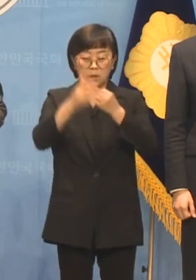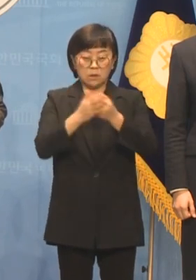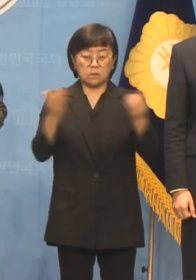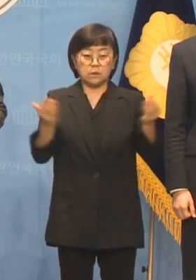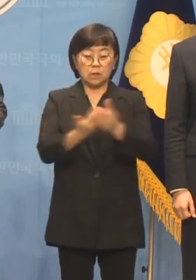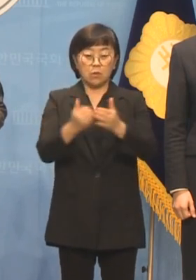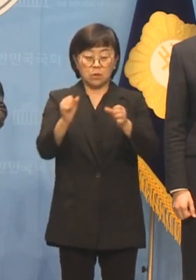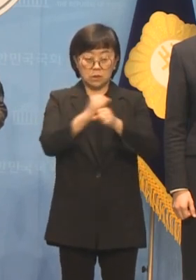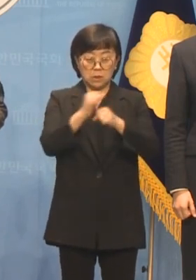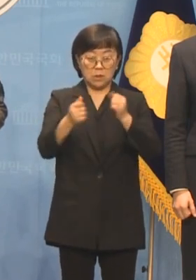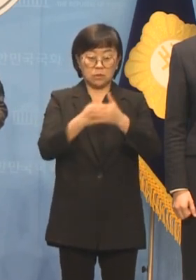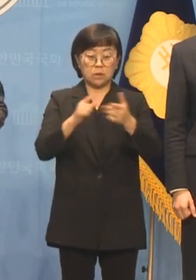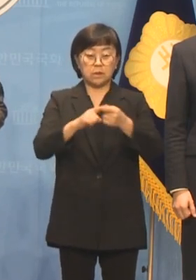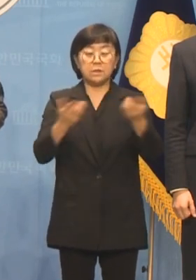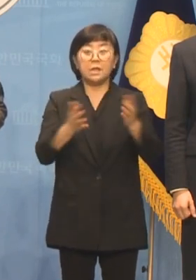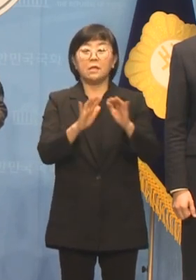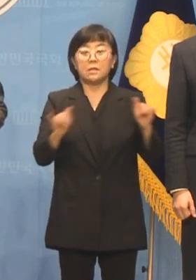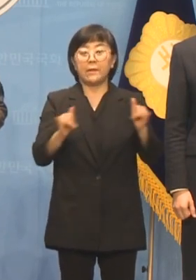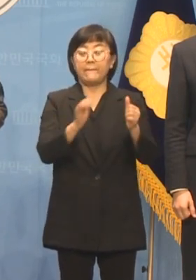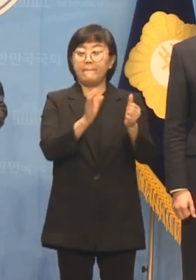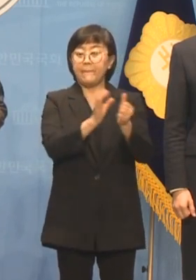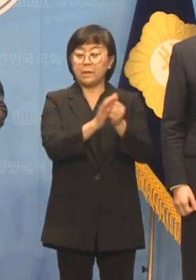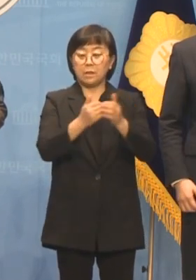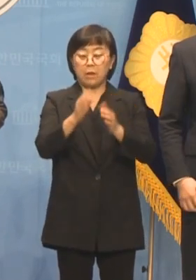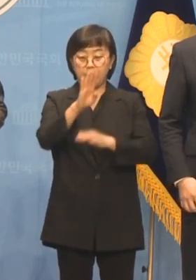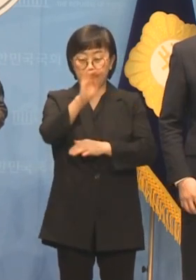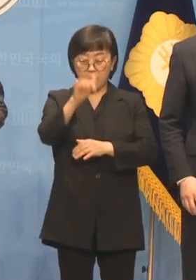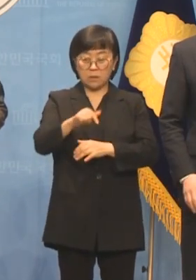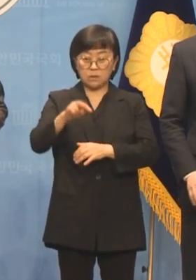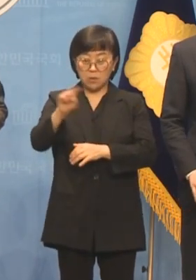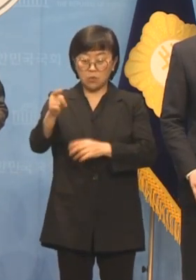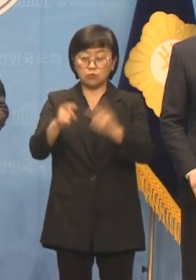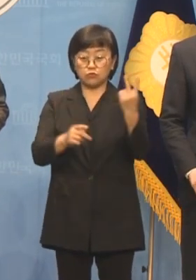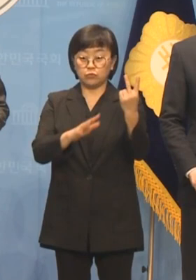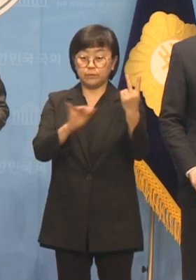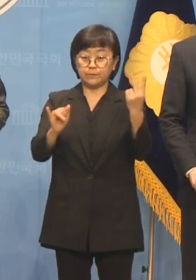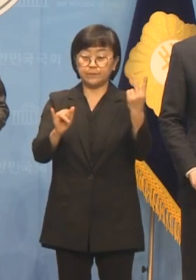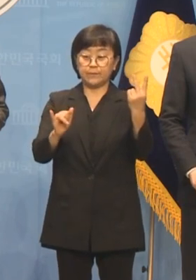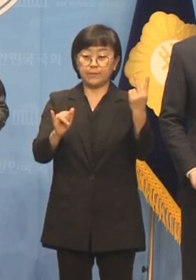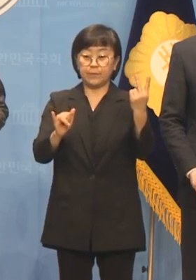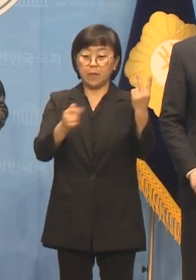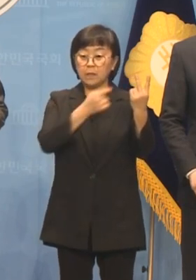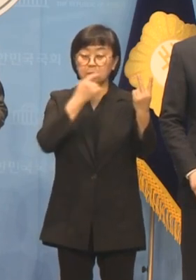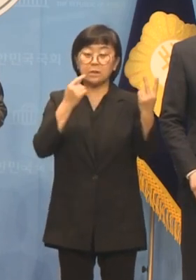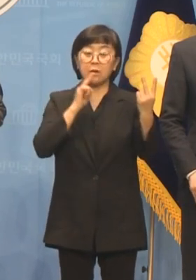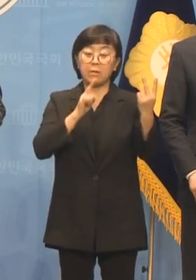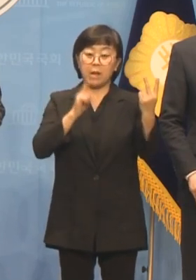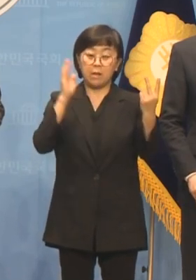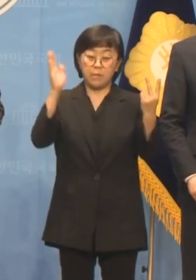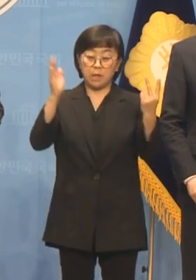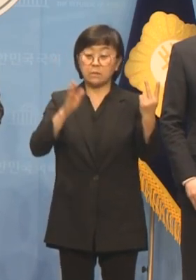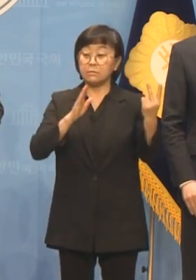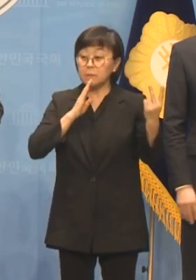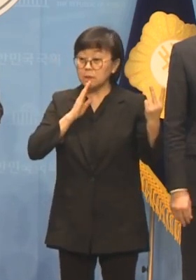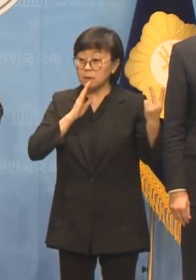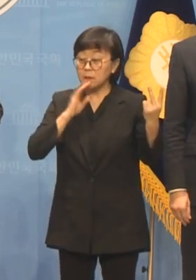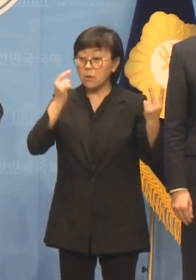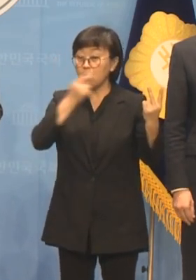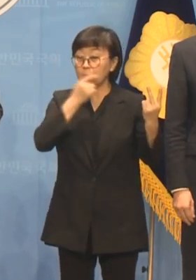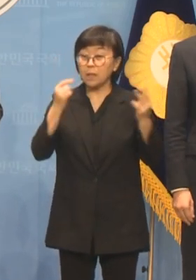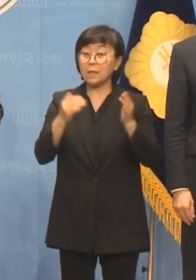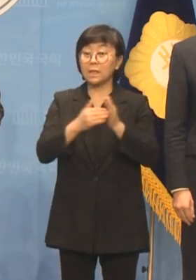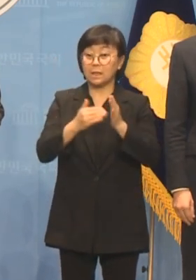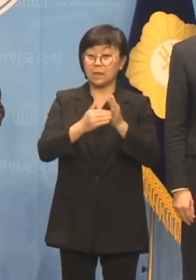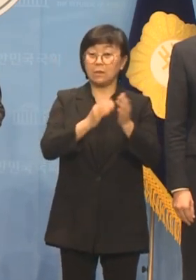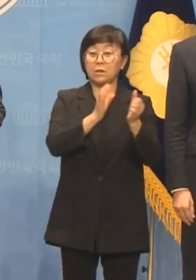김용 사건 변론의 실무자에 불과한 박모 씨와 서모 씨 두 사람이 증언할 사람에게 사실관계를 문의하고 확인한 역할을 한